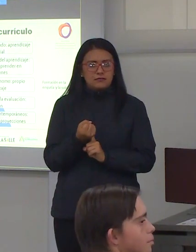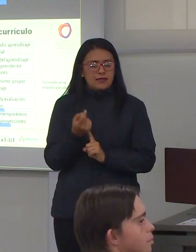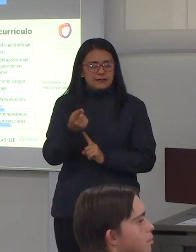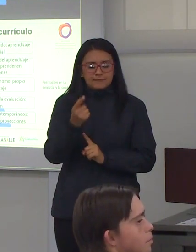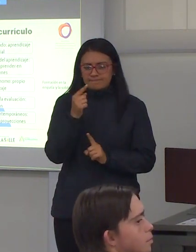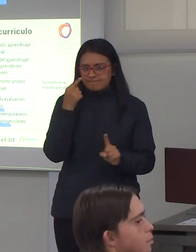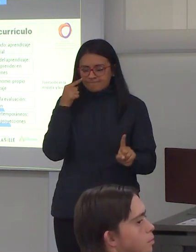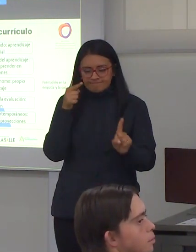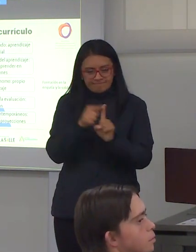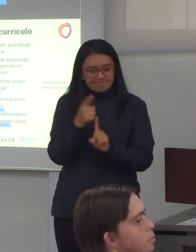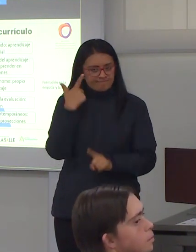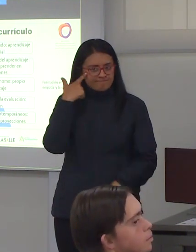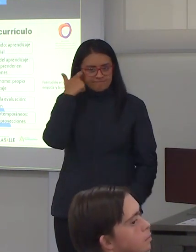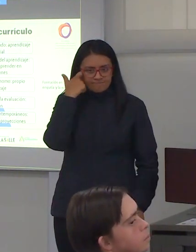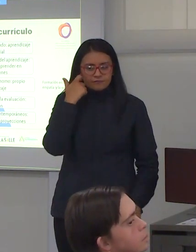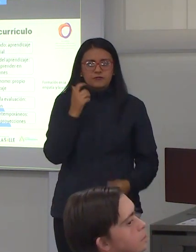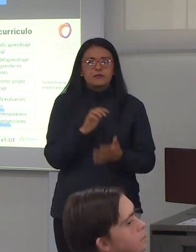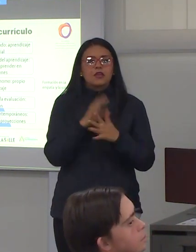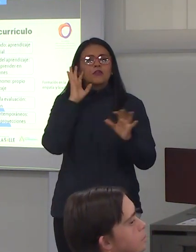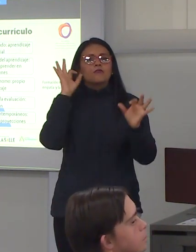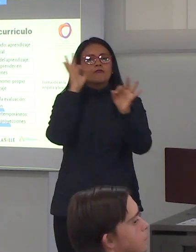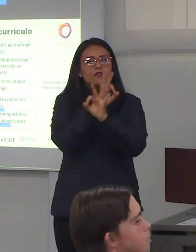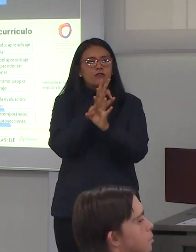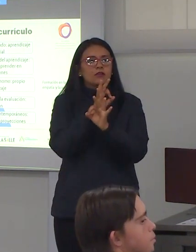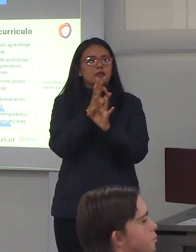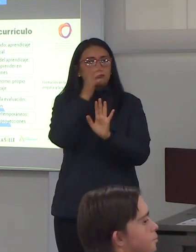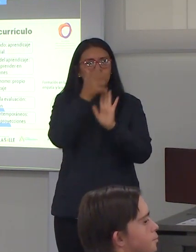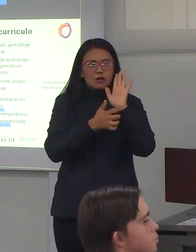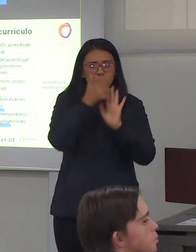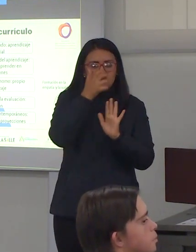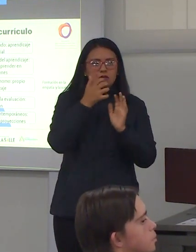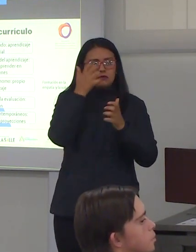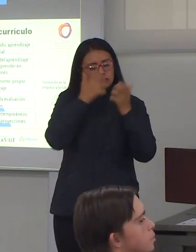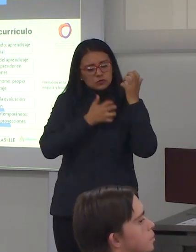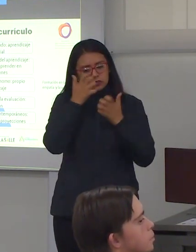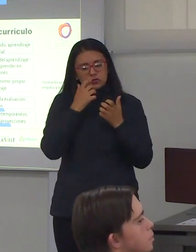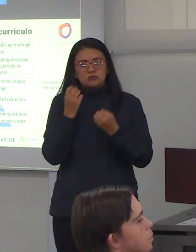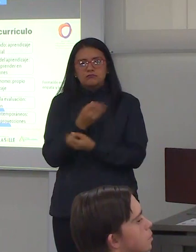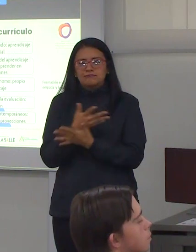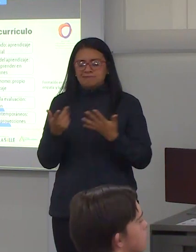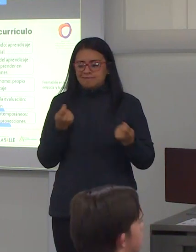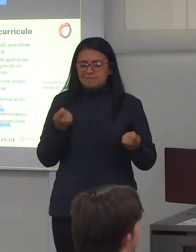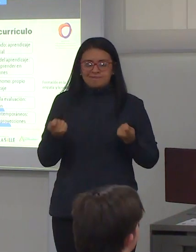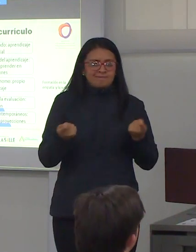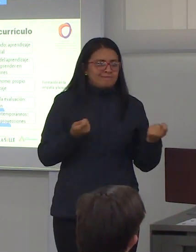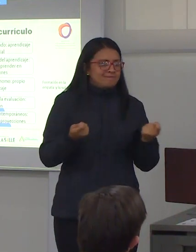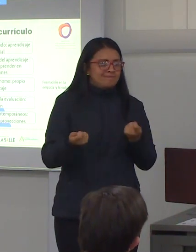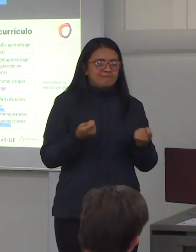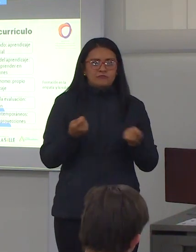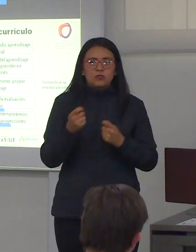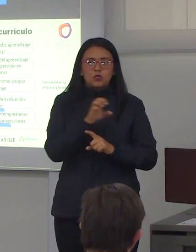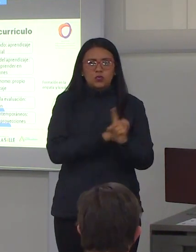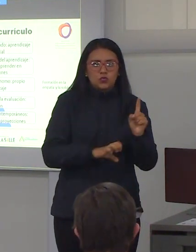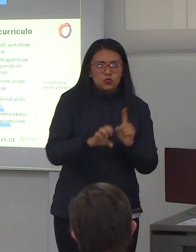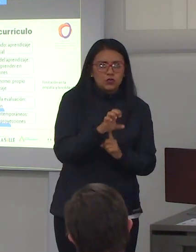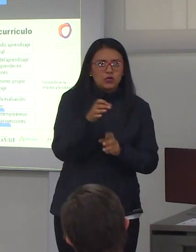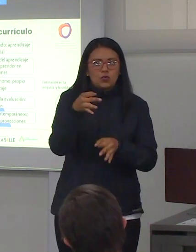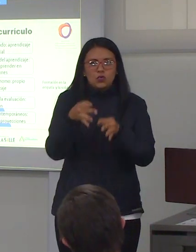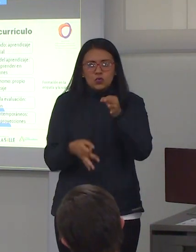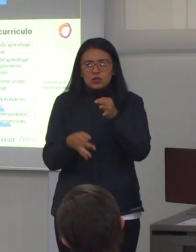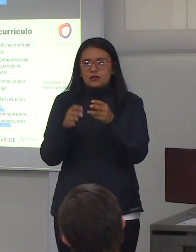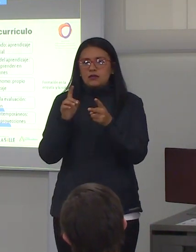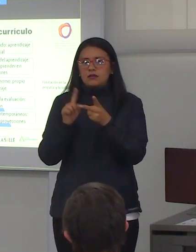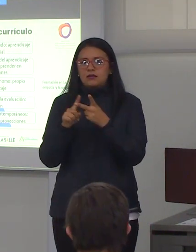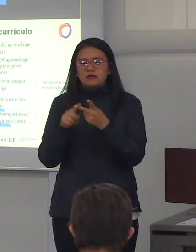nuestro gran reto el enfoque dinámico de la evaluación nosotros entonces tenemos que buscar muchas mediaciones culturales ubíquense en